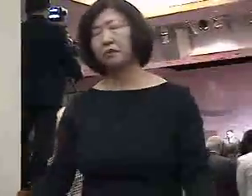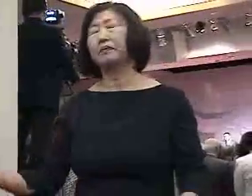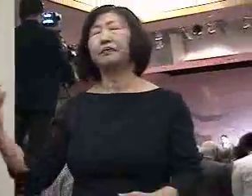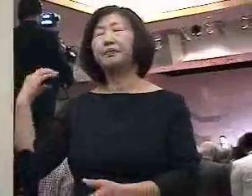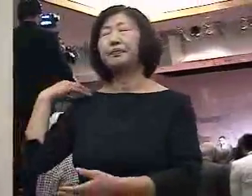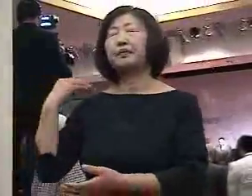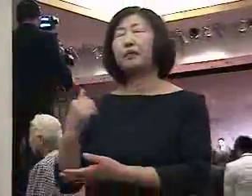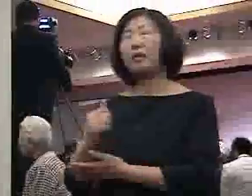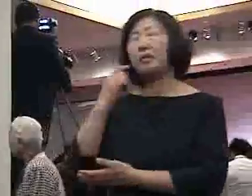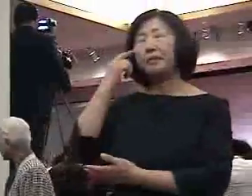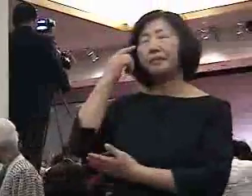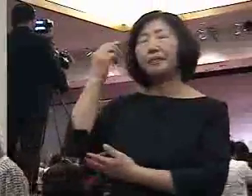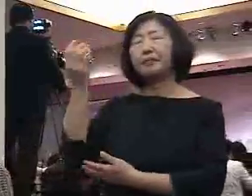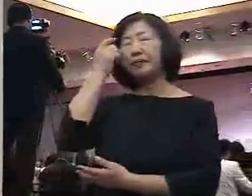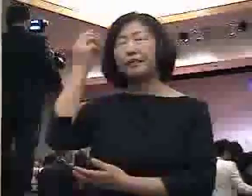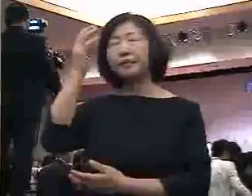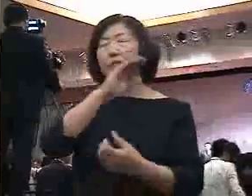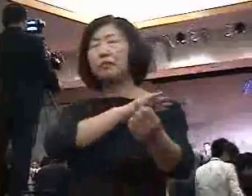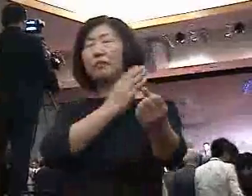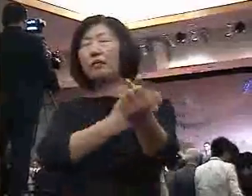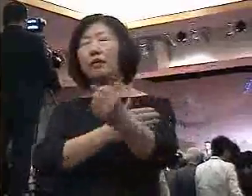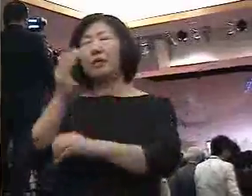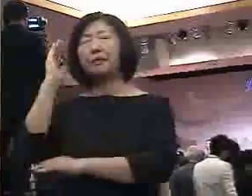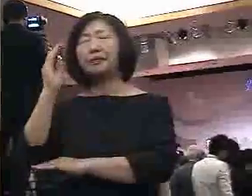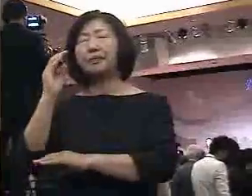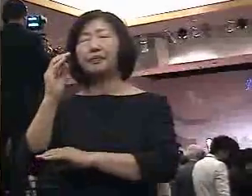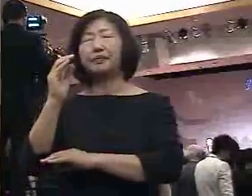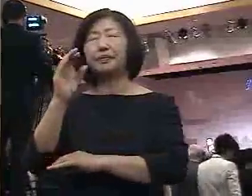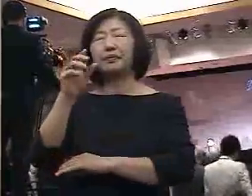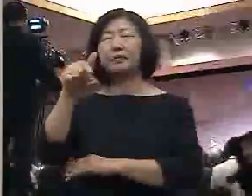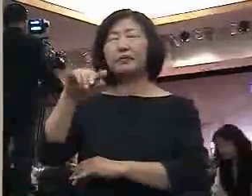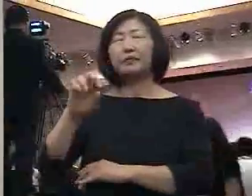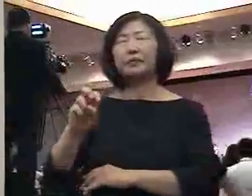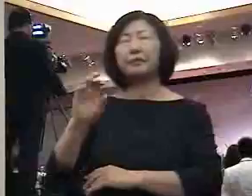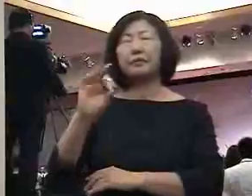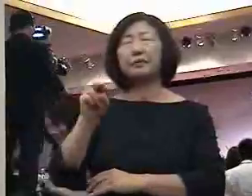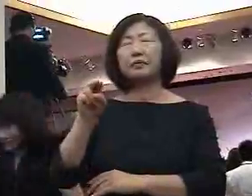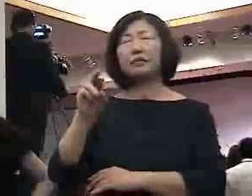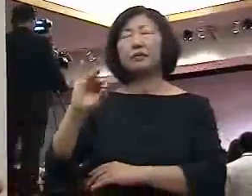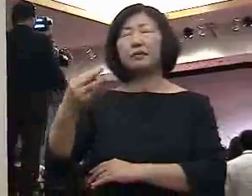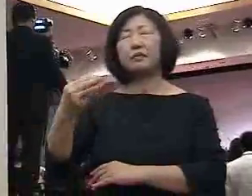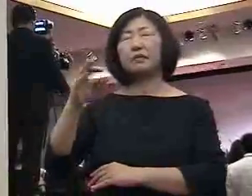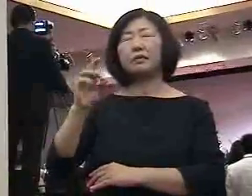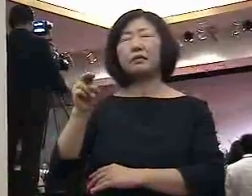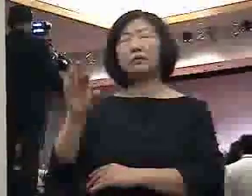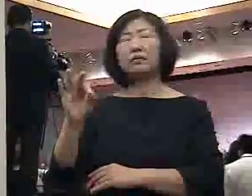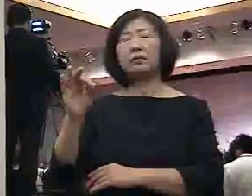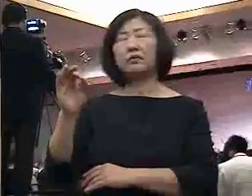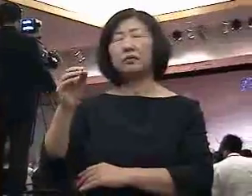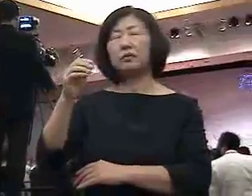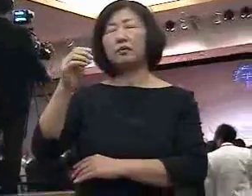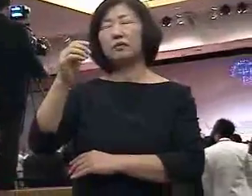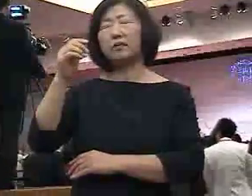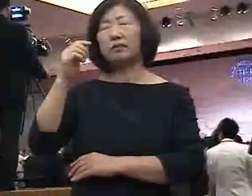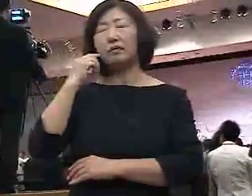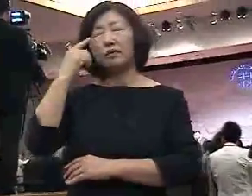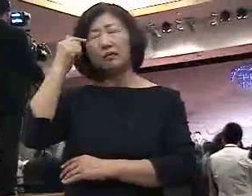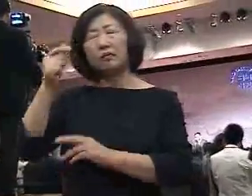성령의 능력으로 붙들어 주시고 오늘 말씀을 전가하실 김일영 목사님에게 기름 부어 주시옵소서. 함께